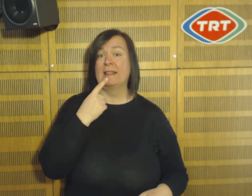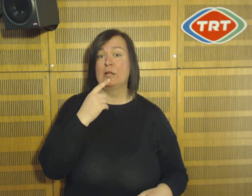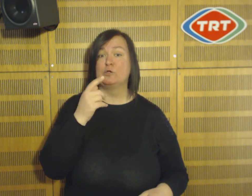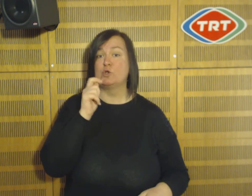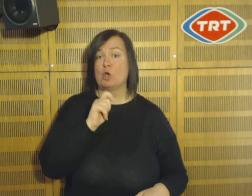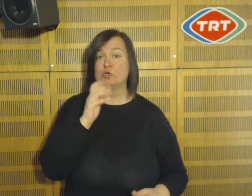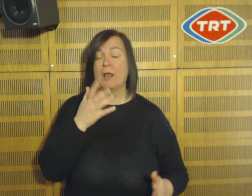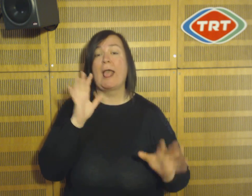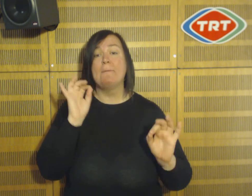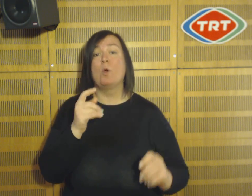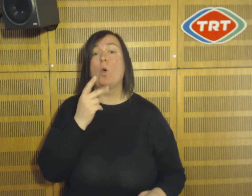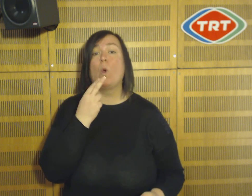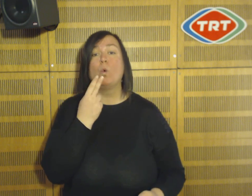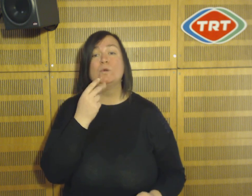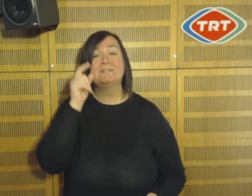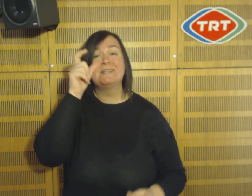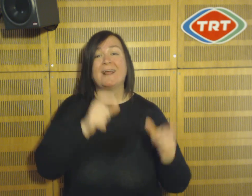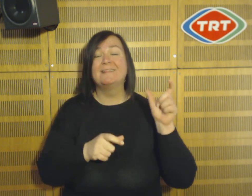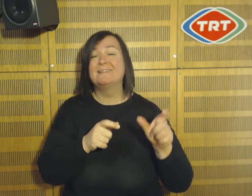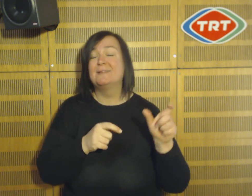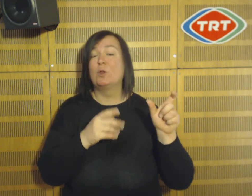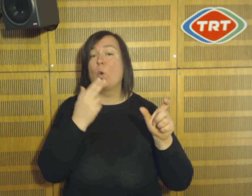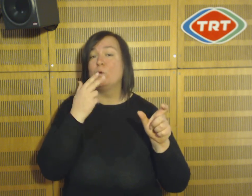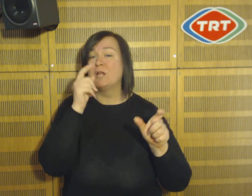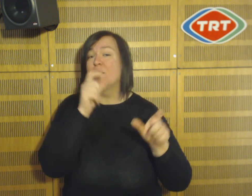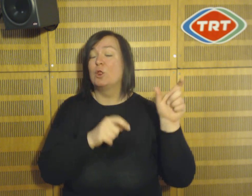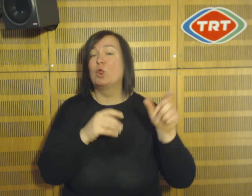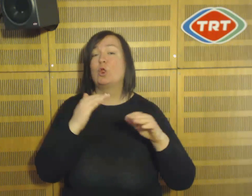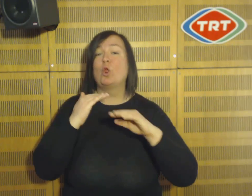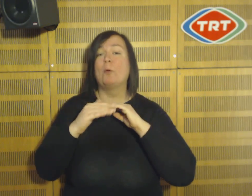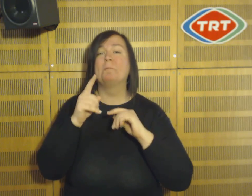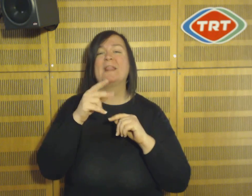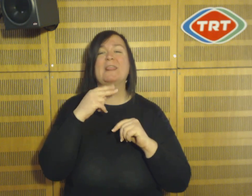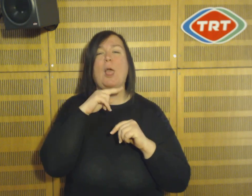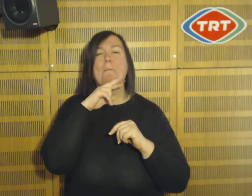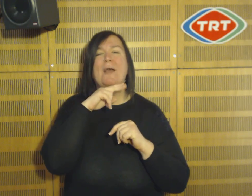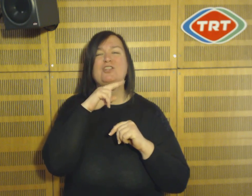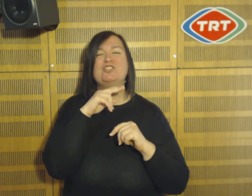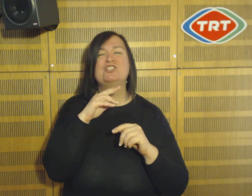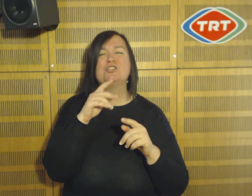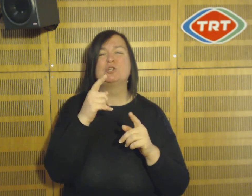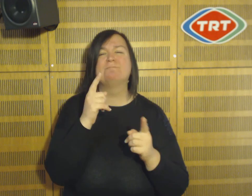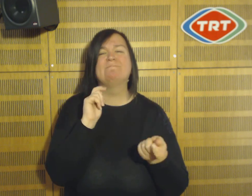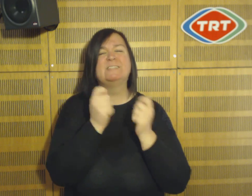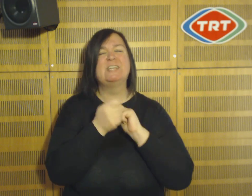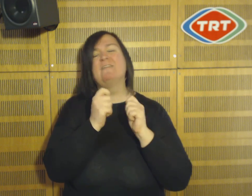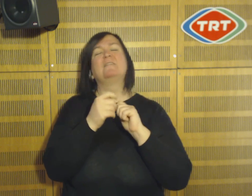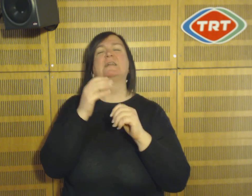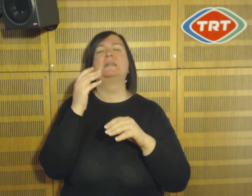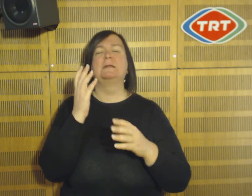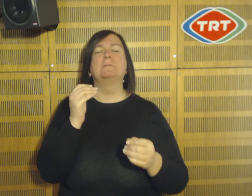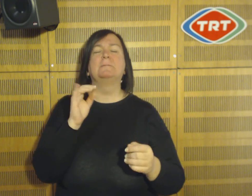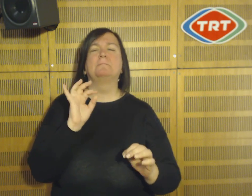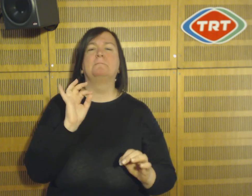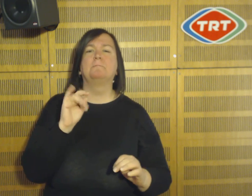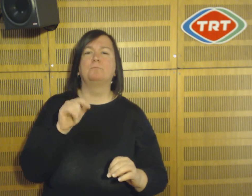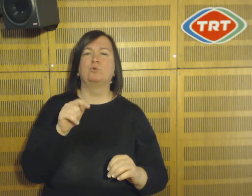hem de konuşan bireyler için ya da konuşan toplum için aslında bir yabancı dil sözlüğü ya da çevri sözlü özelliği taşımaktadır bu yapılan şu anki